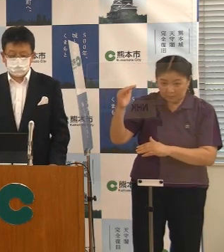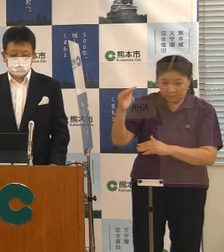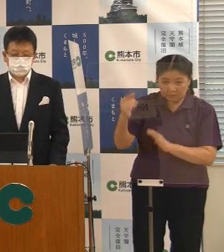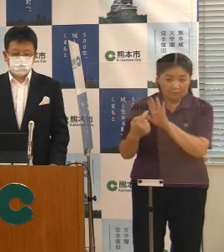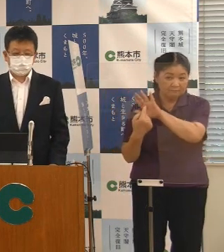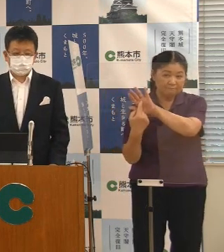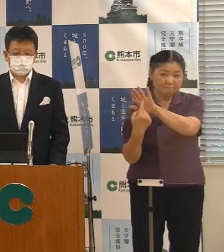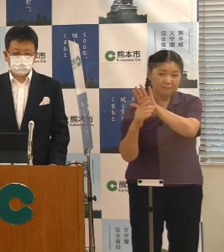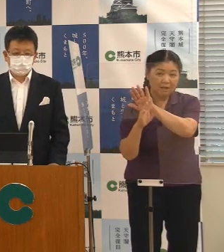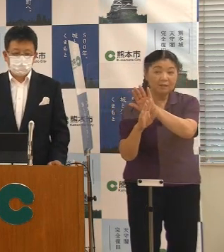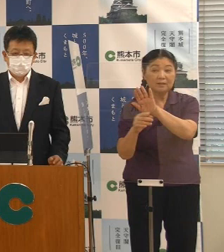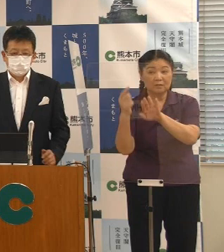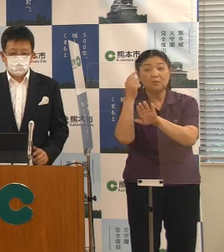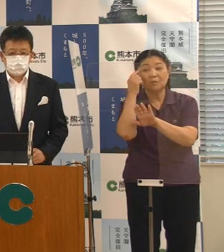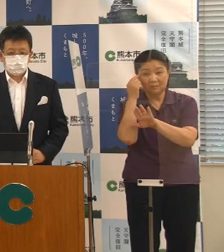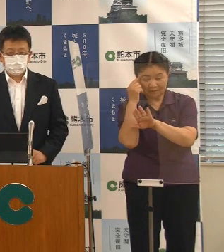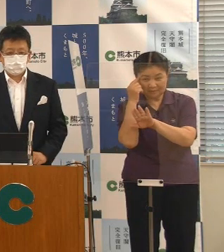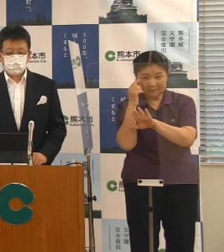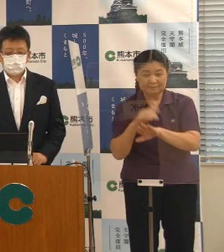感染拡大のシミュレーションを、